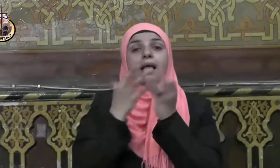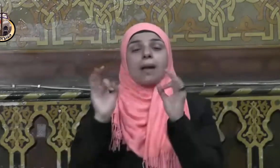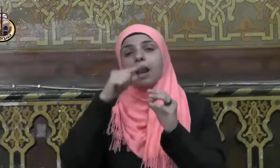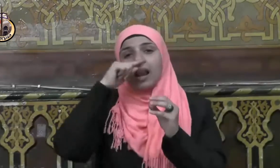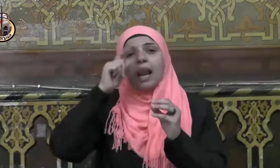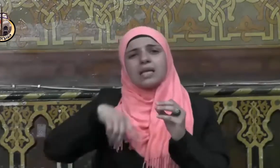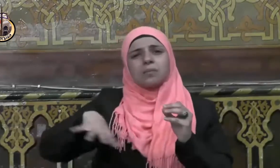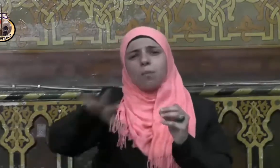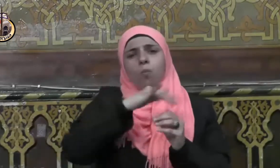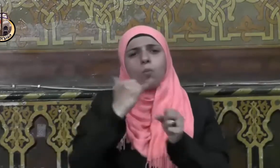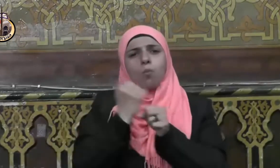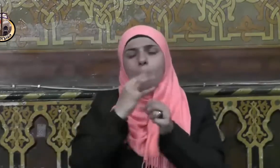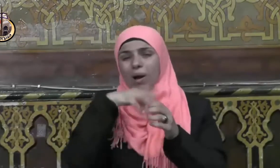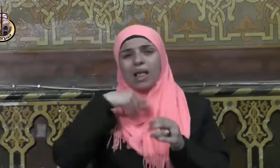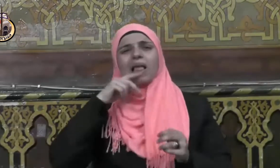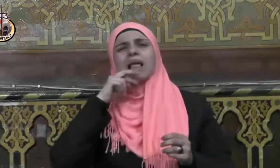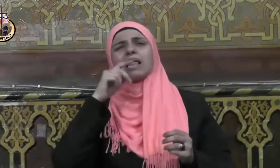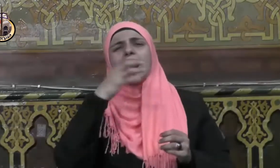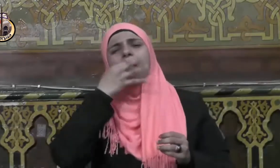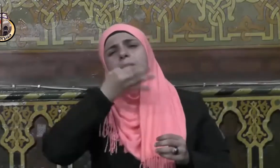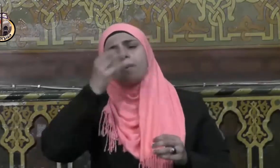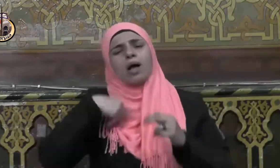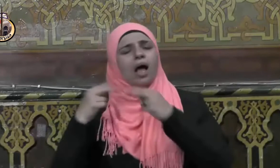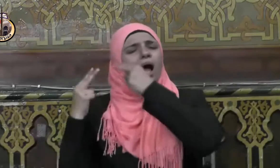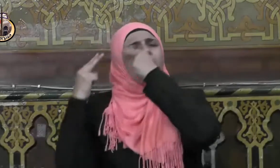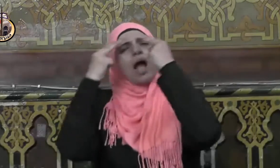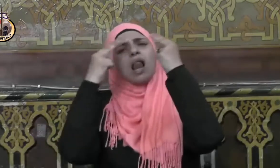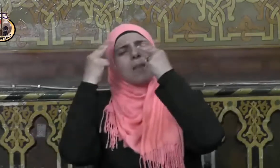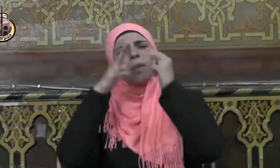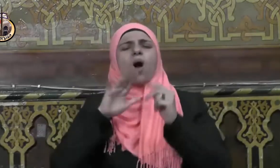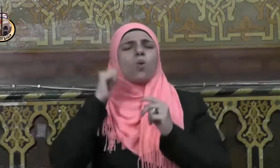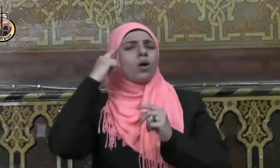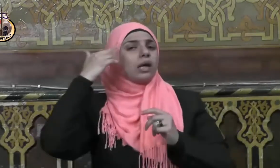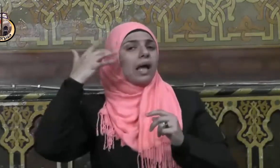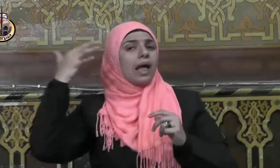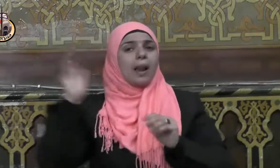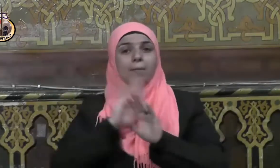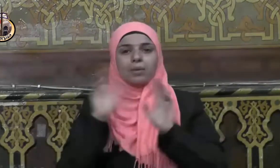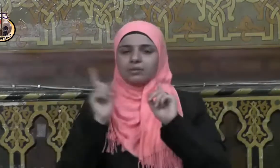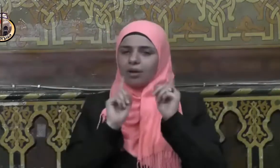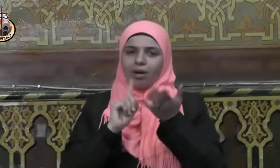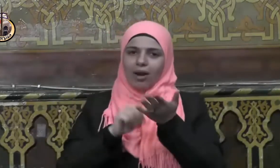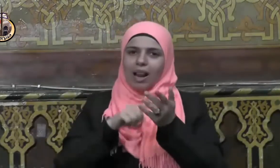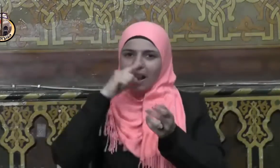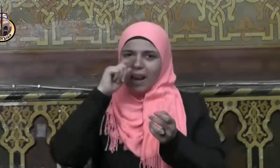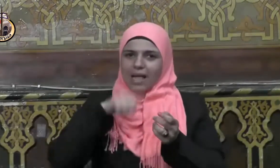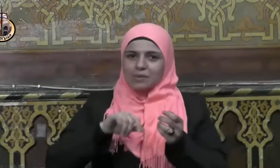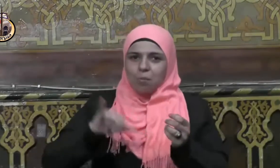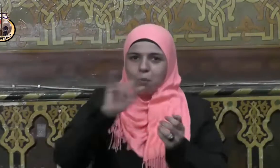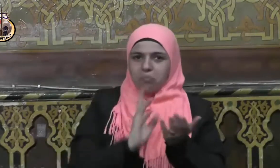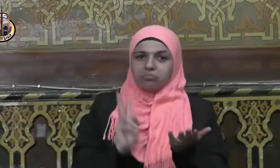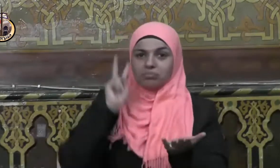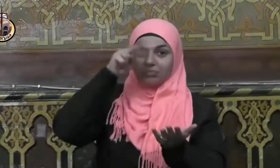بمجرد الكلام ولا الأحلام ولا الأماني، بل لا بد من جهد